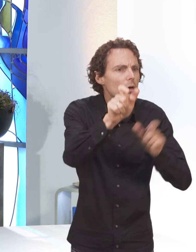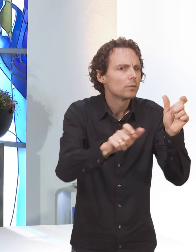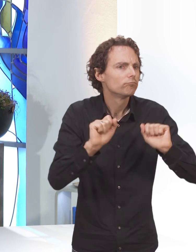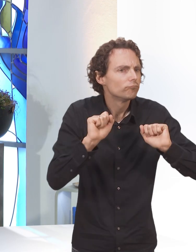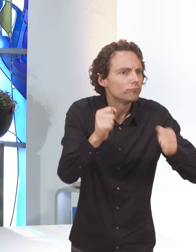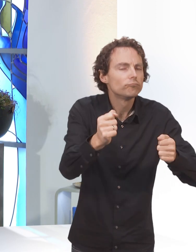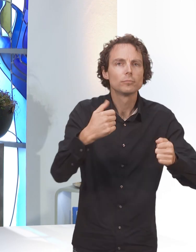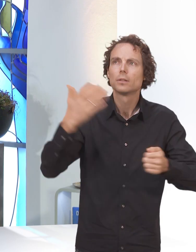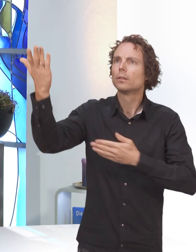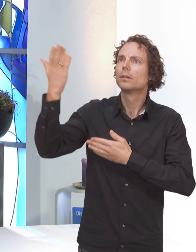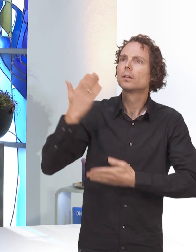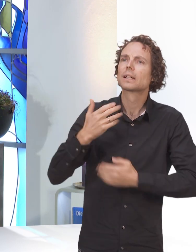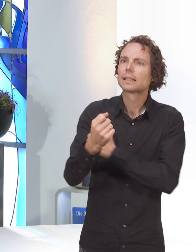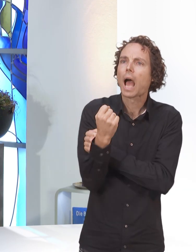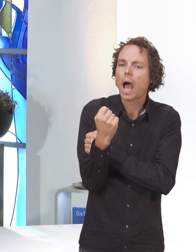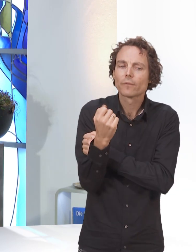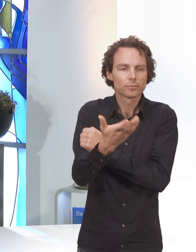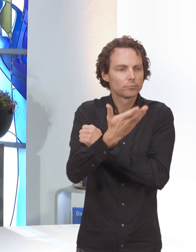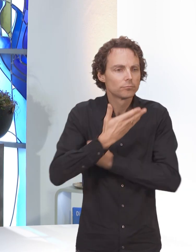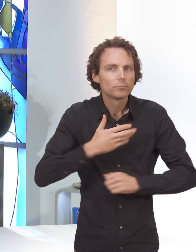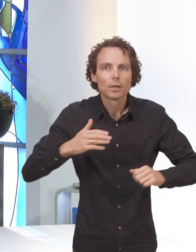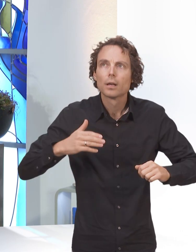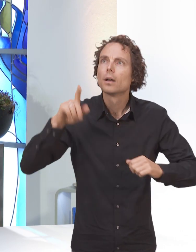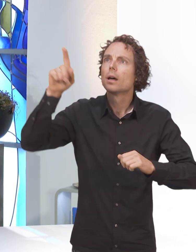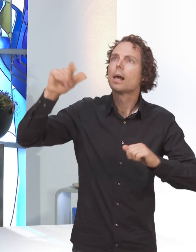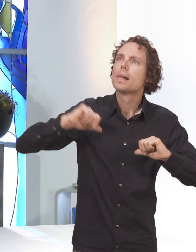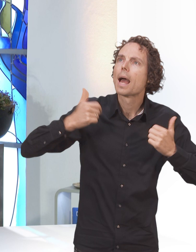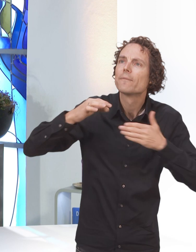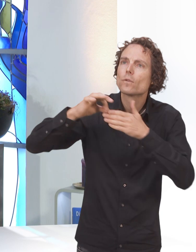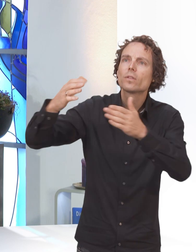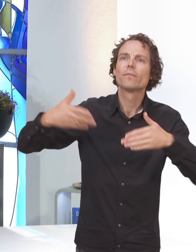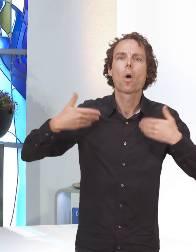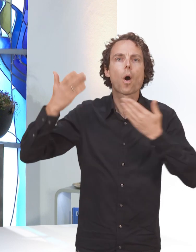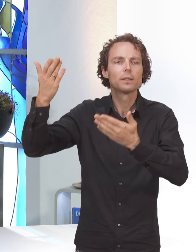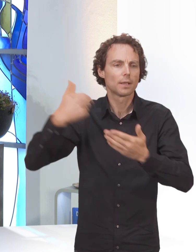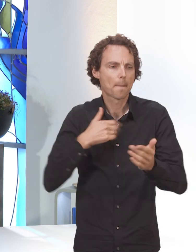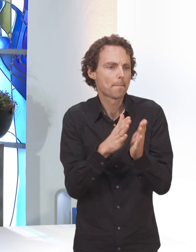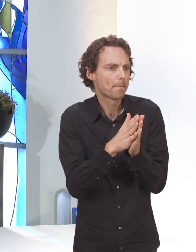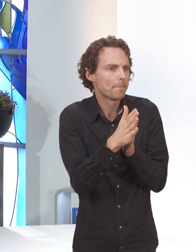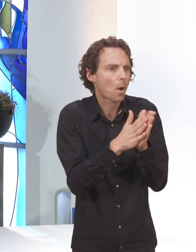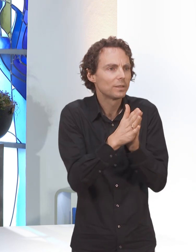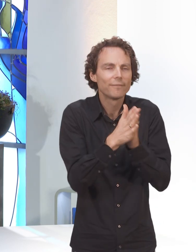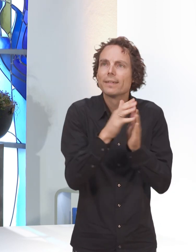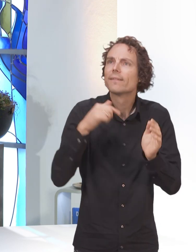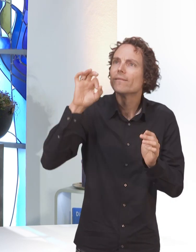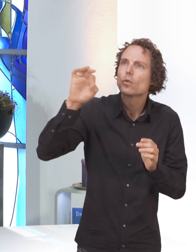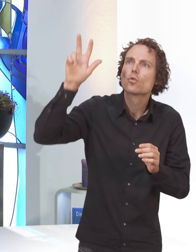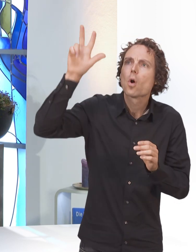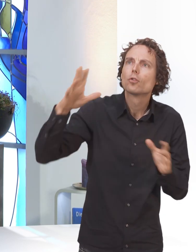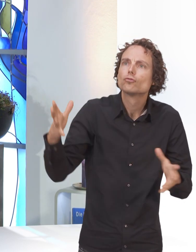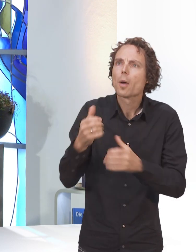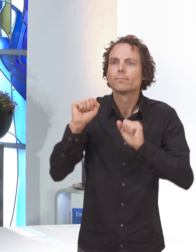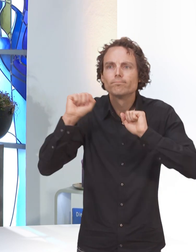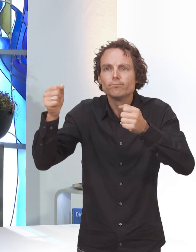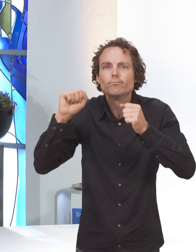erlebe eine Kraftquelle, die mich zum Leben führt und zur Freude. Ich werde motiviert, mich einzusetzen für Gottes Schöpfung, für